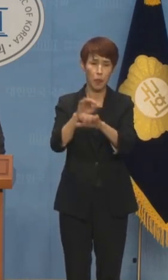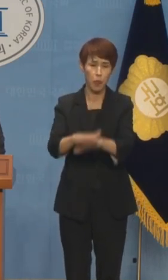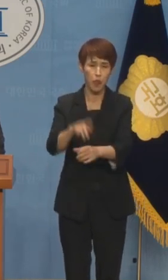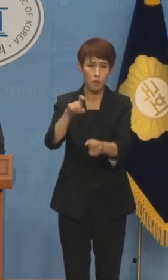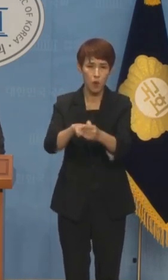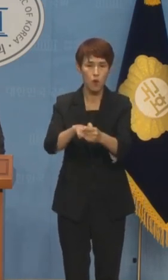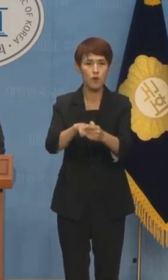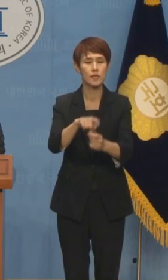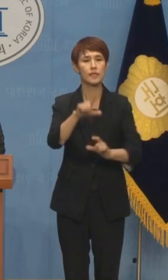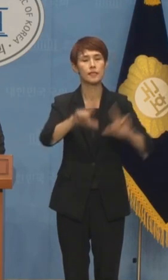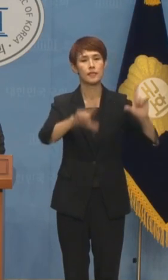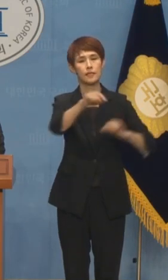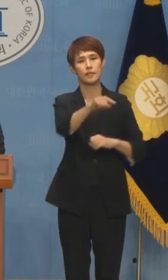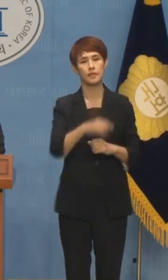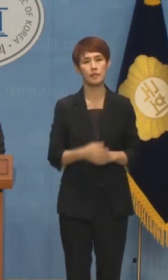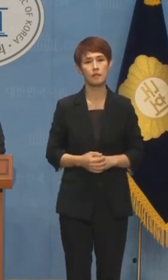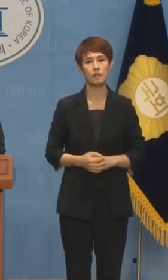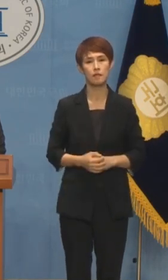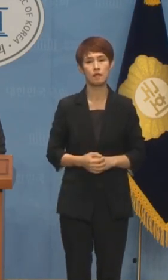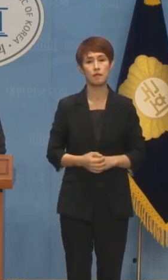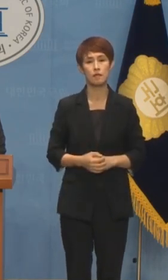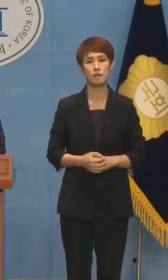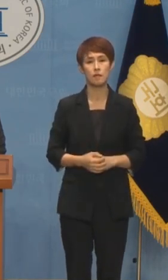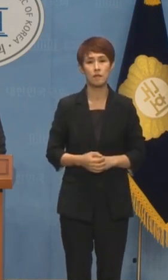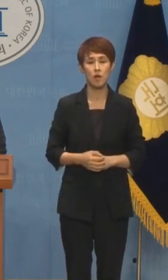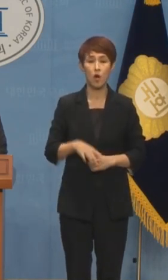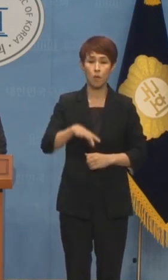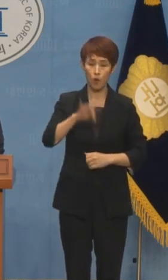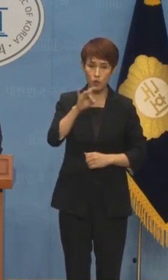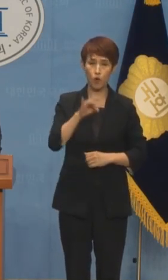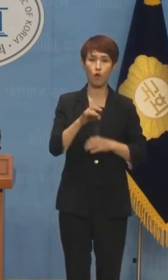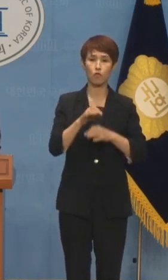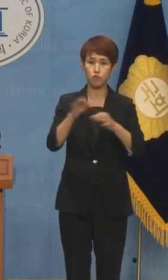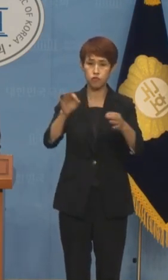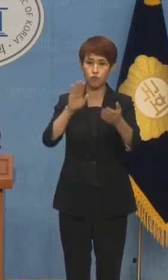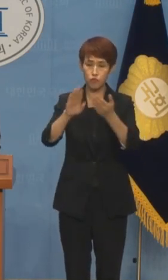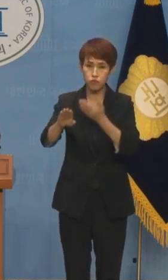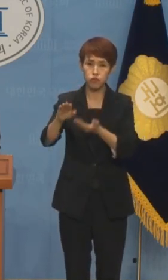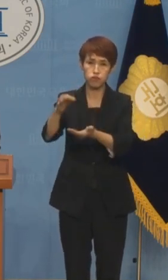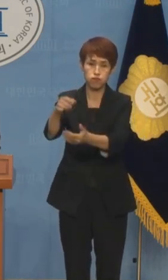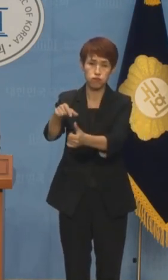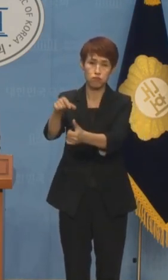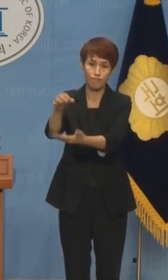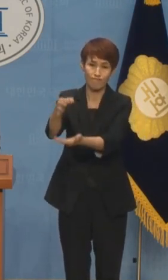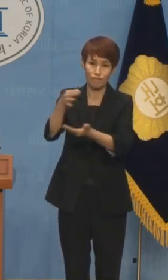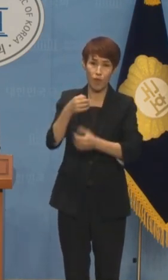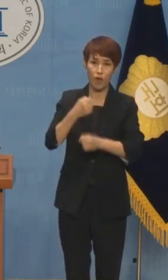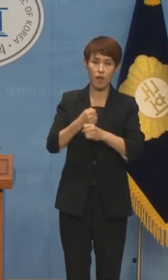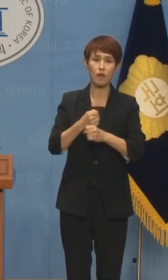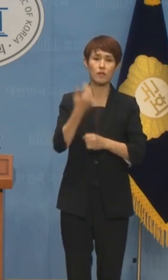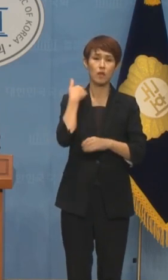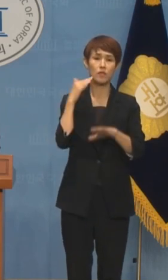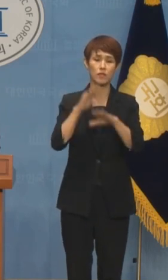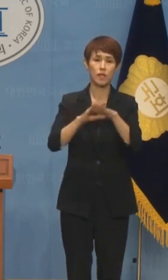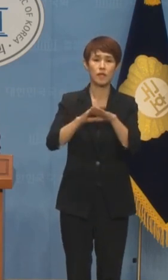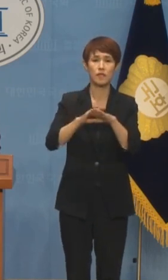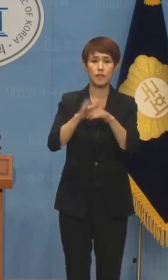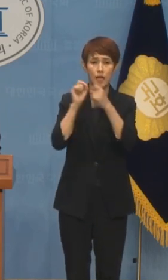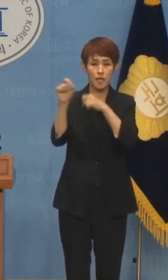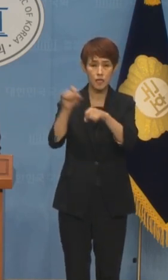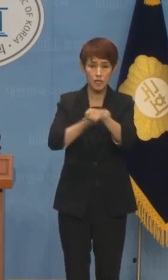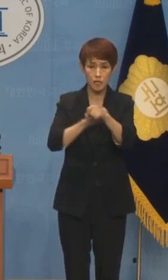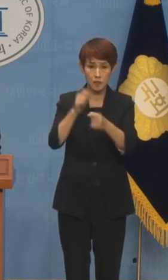드러내고 있습니다. 지난 2일 선구제 후 구상을 골자로 한 전세사기 특별법 개정안이